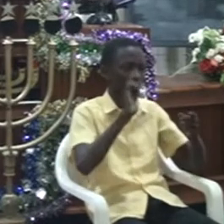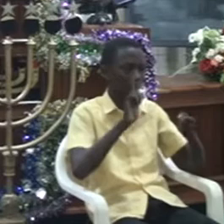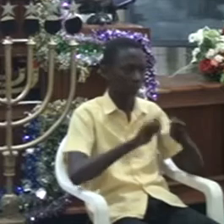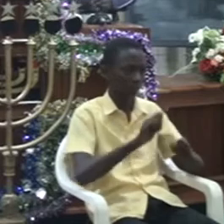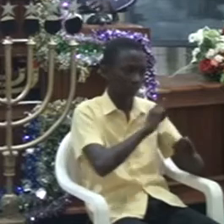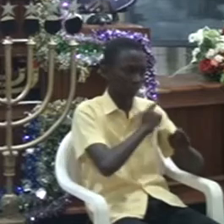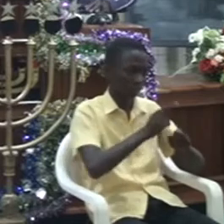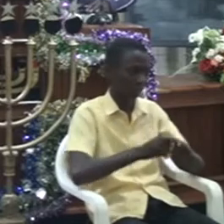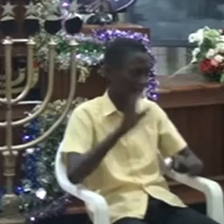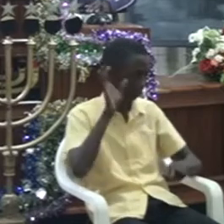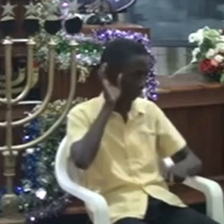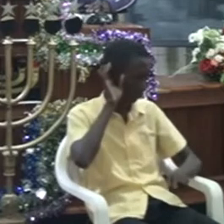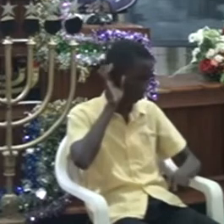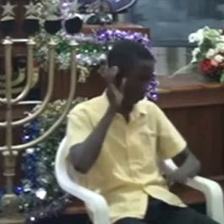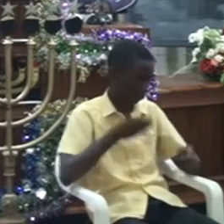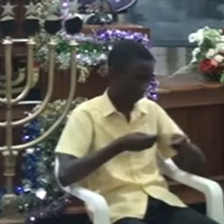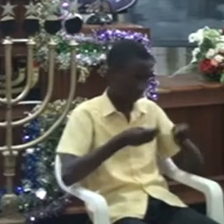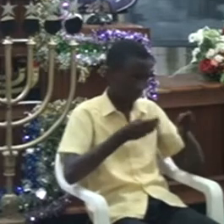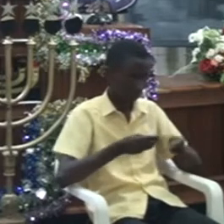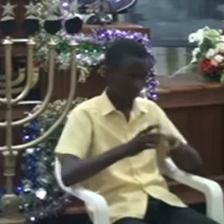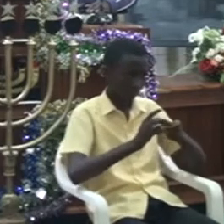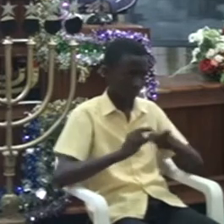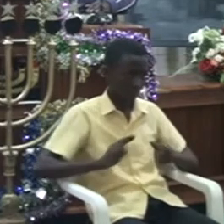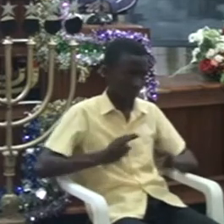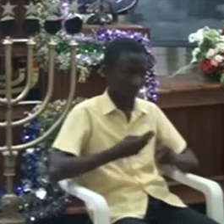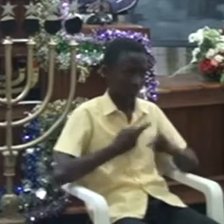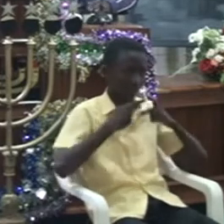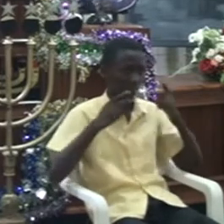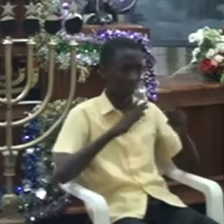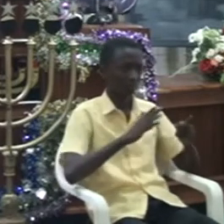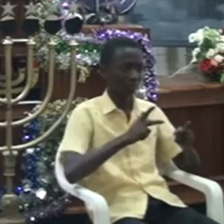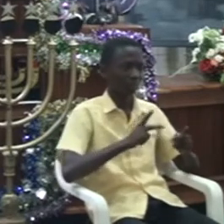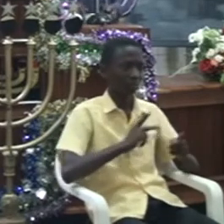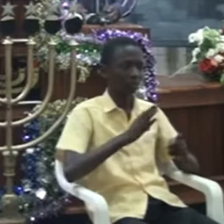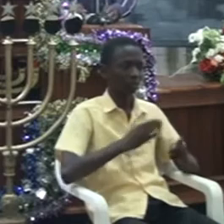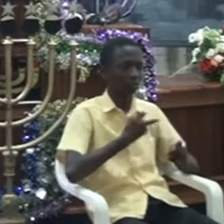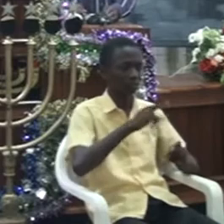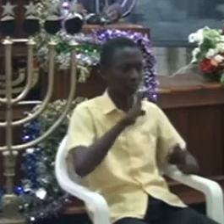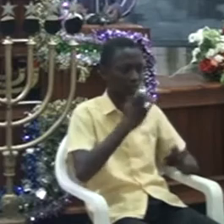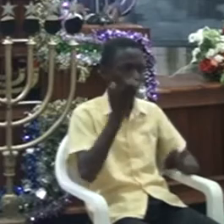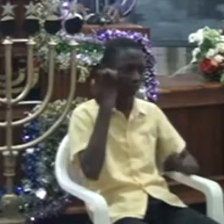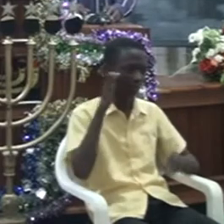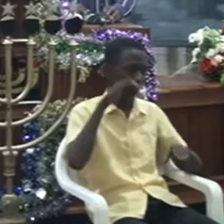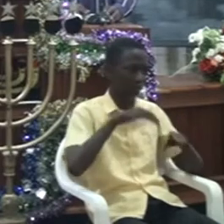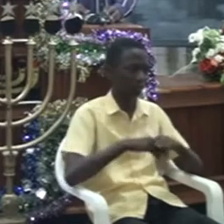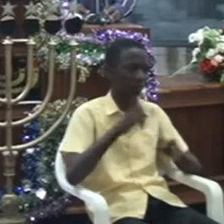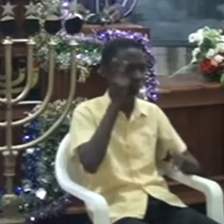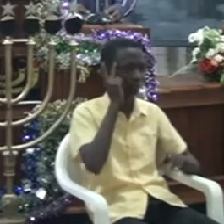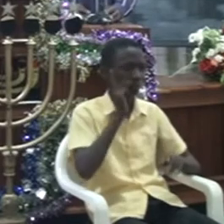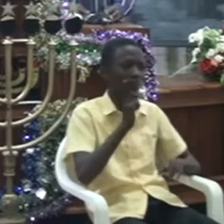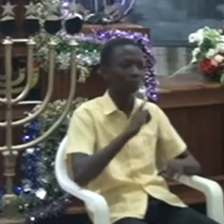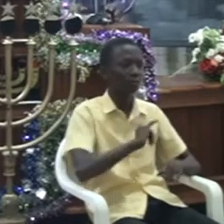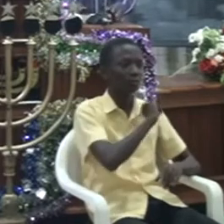les serviteurs de notre pasteur Kaloba, il était dans la même pensée de ce que Dieu m'avait conduit à